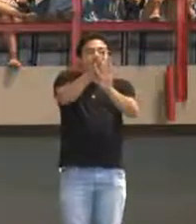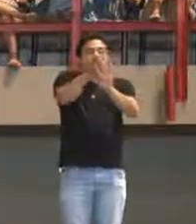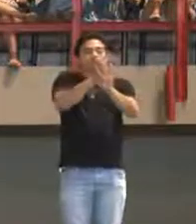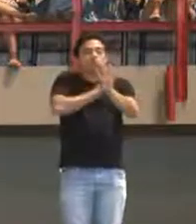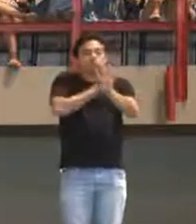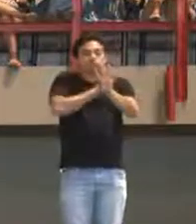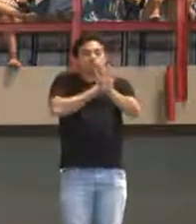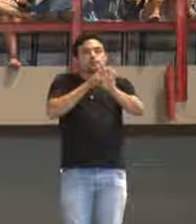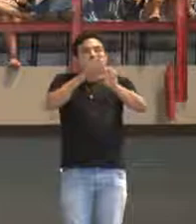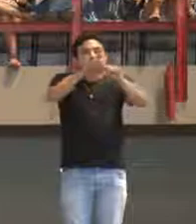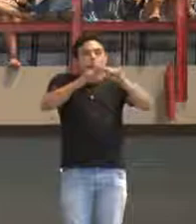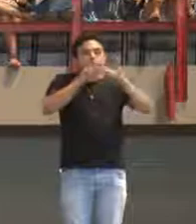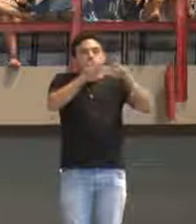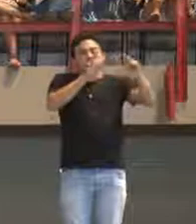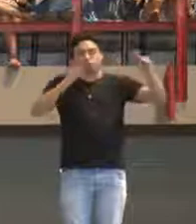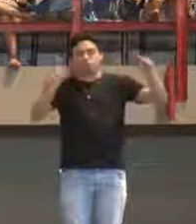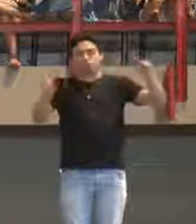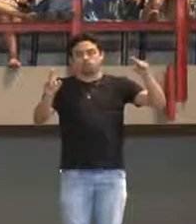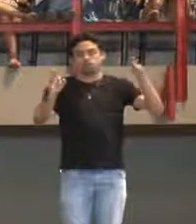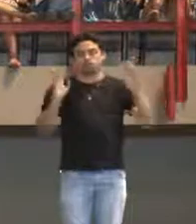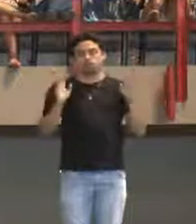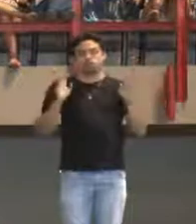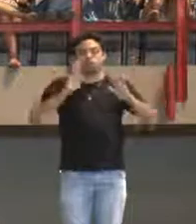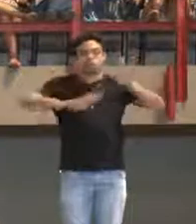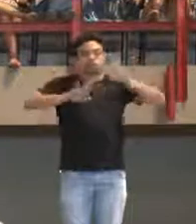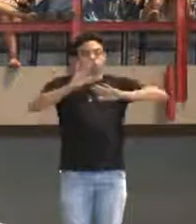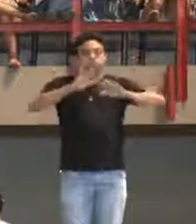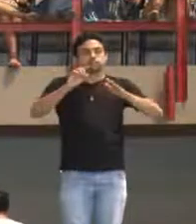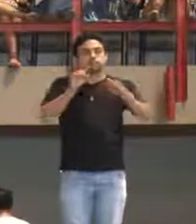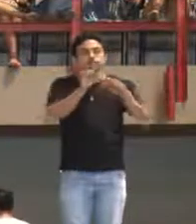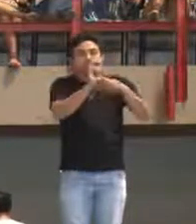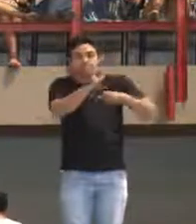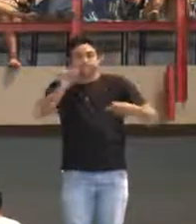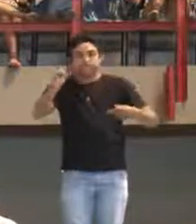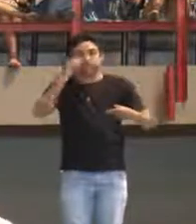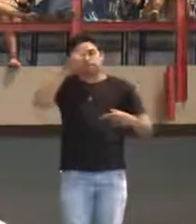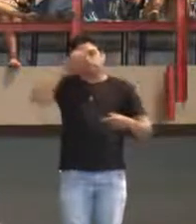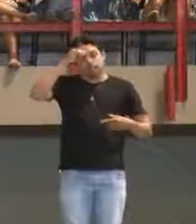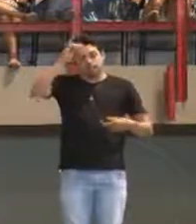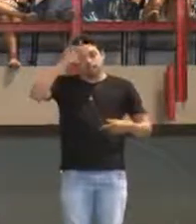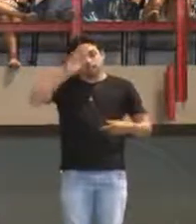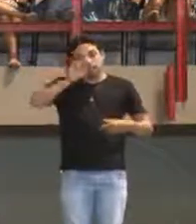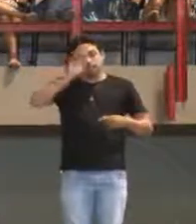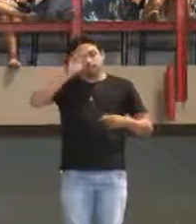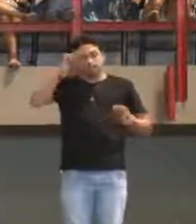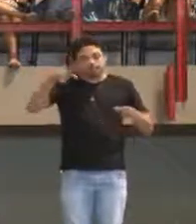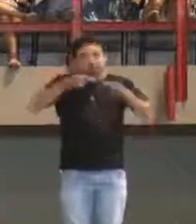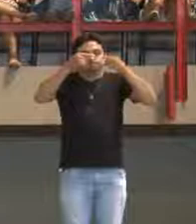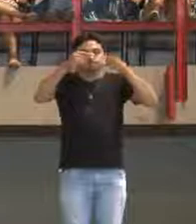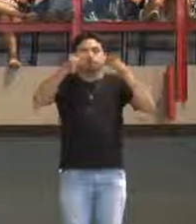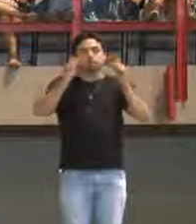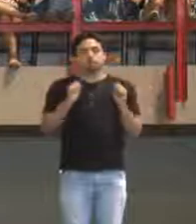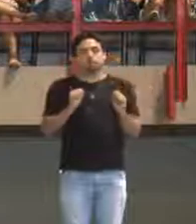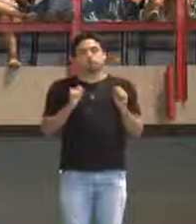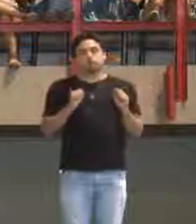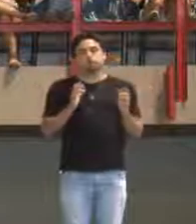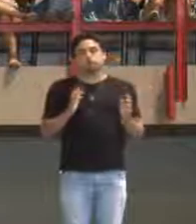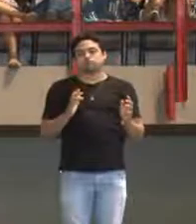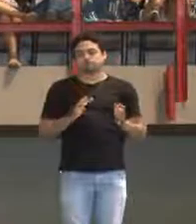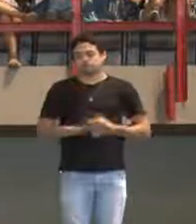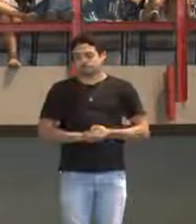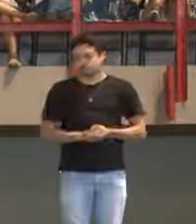a média entre eles vai ser ele mesmo. Então, só cuidado e risquem isso, que não haverá coincidência pode haver coincidência sem problema